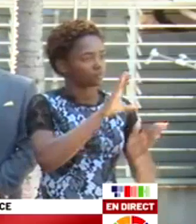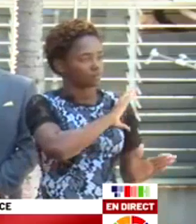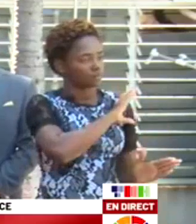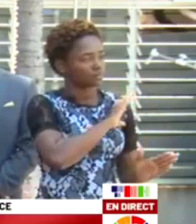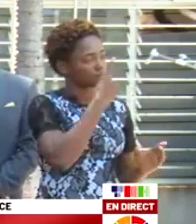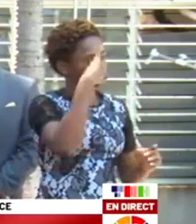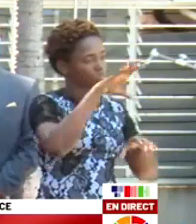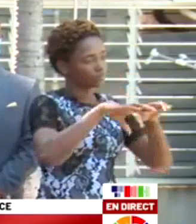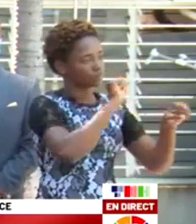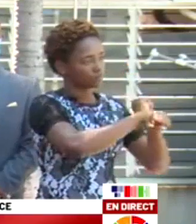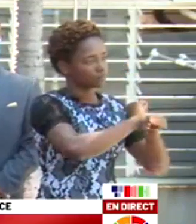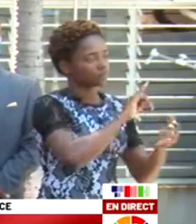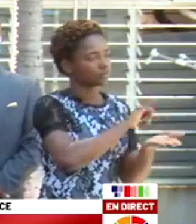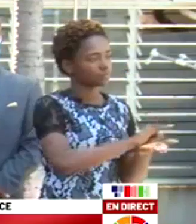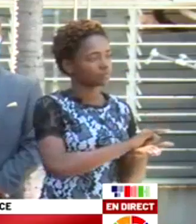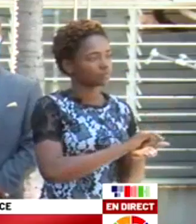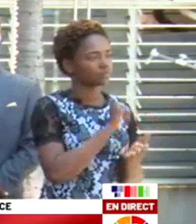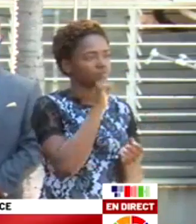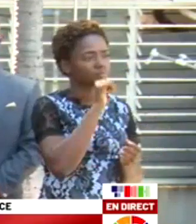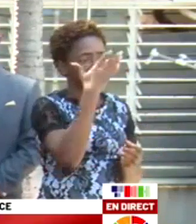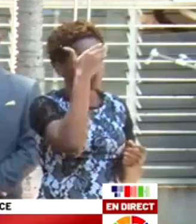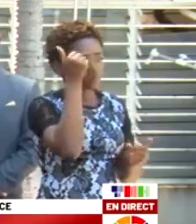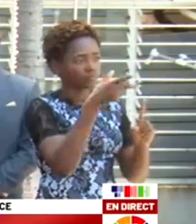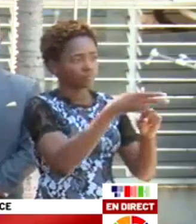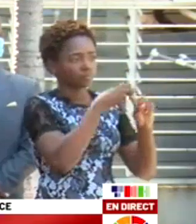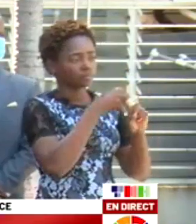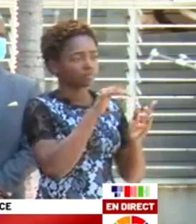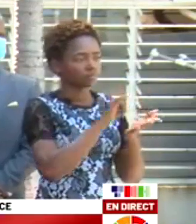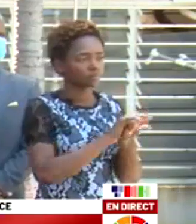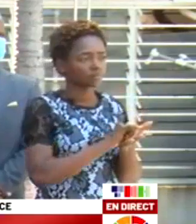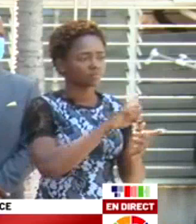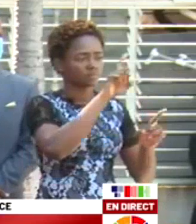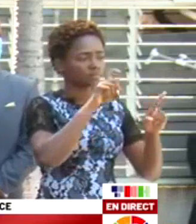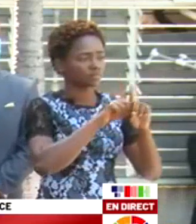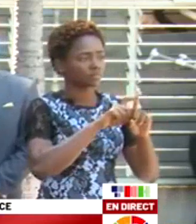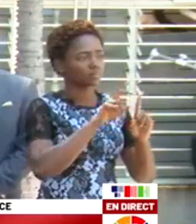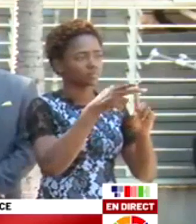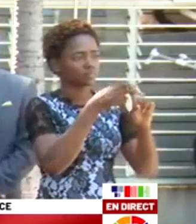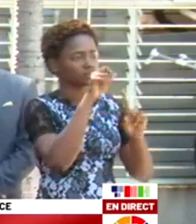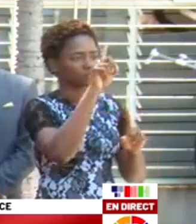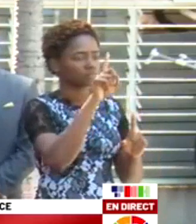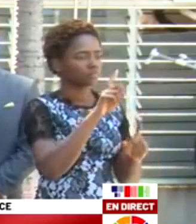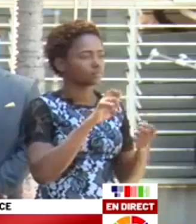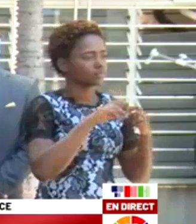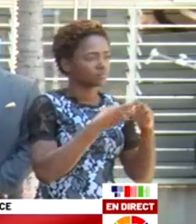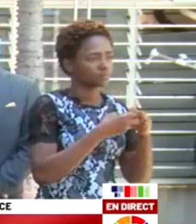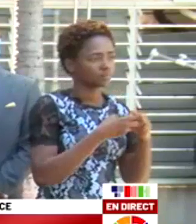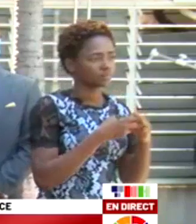faire travail ça. Et faut pas oublier que kidnapping dans tout à chaque moment mon kidnapping qui fait ça crée un émoi